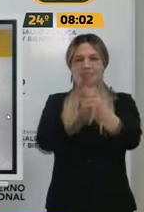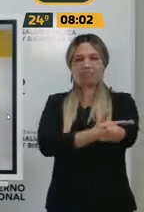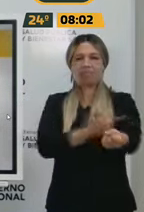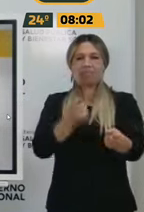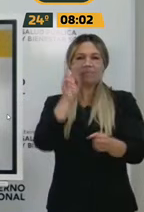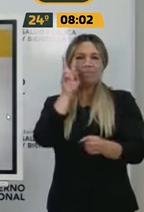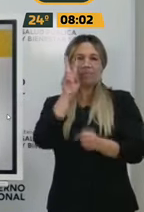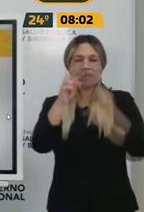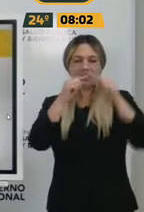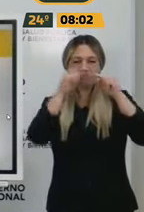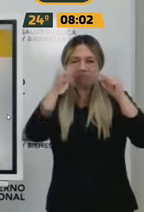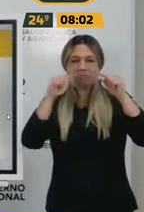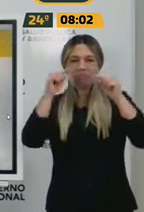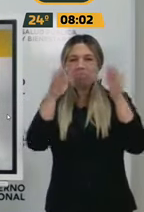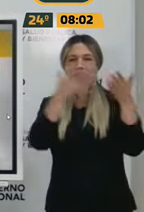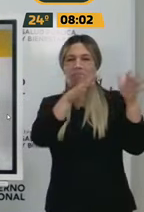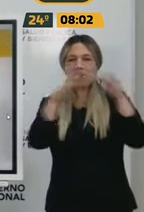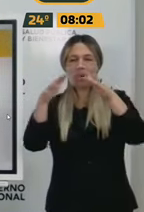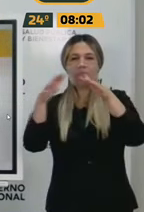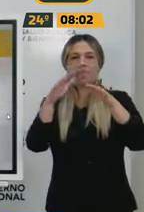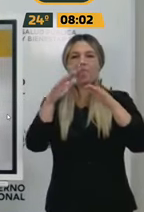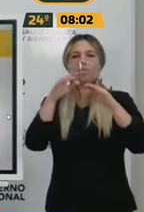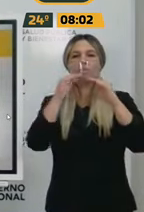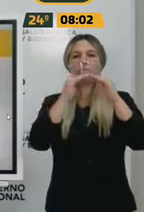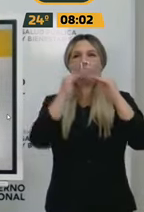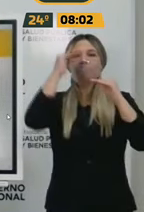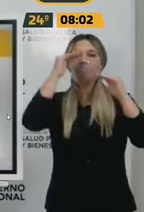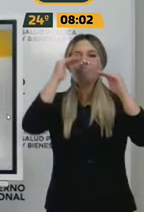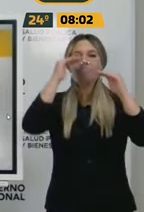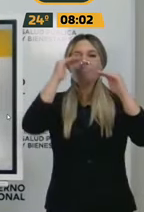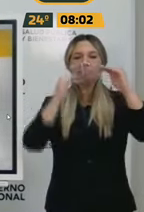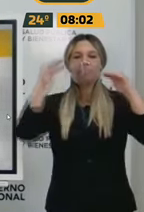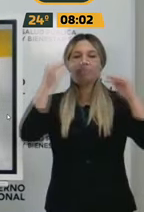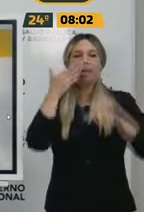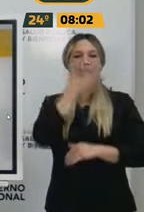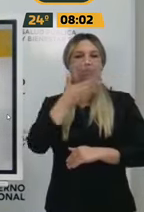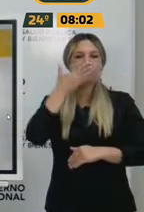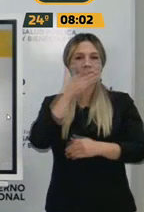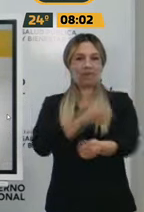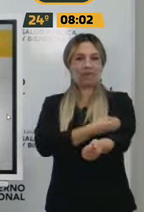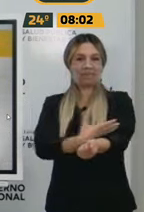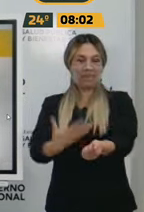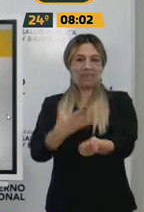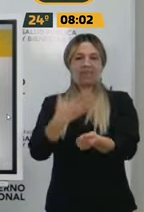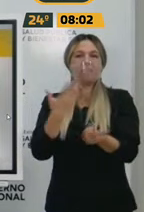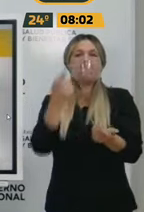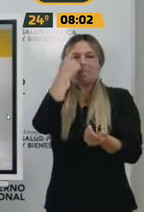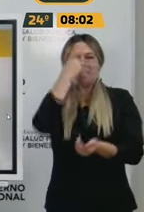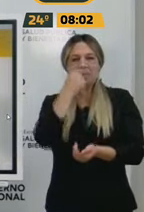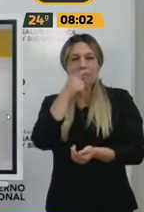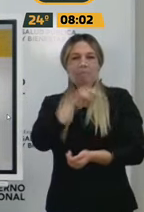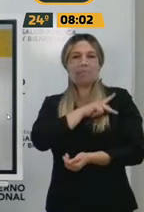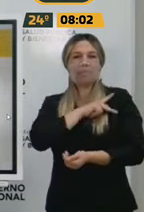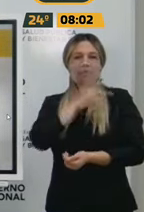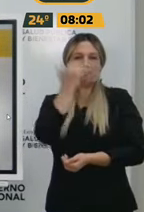permite establecer el promedio de los niveles de azúcar en la sangre de pacientes con diabetes.